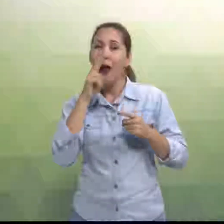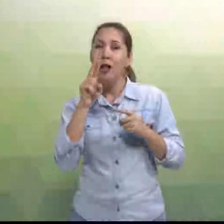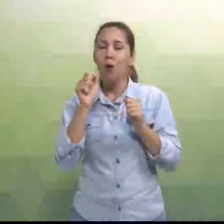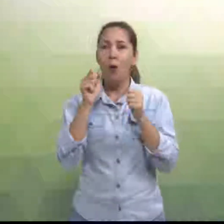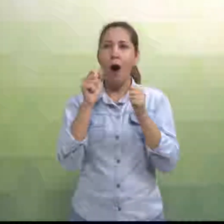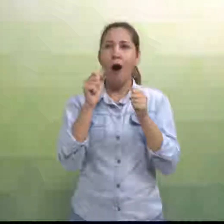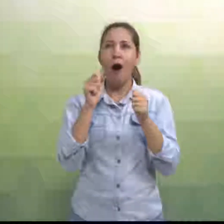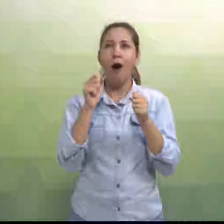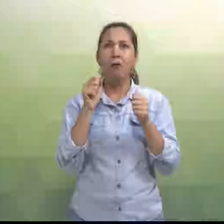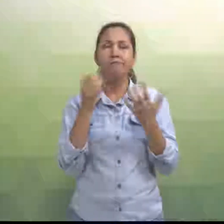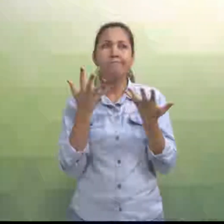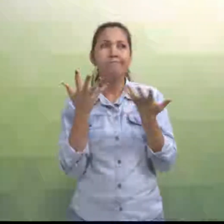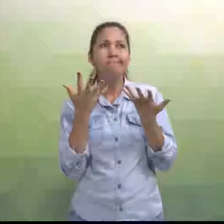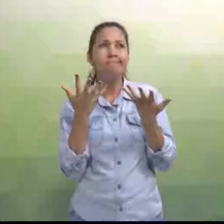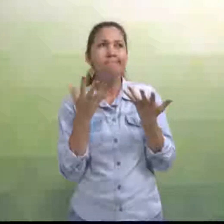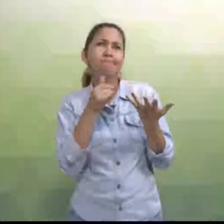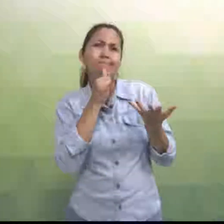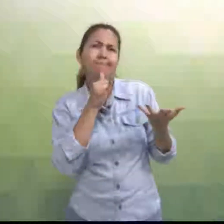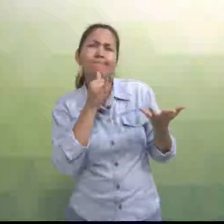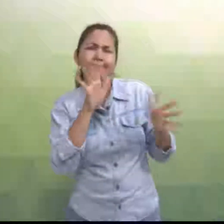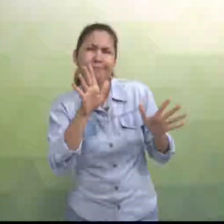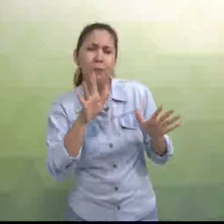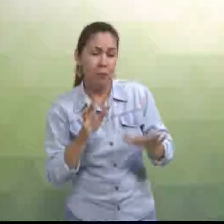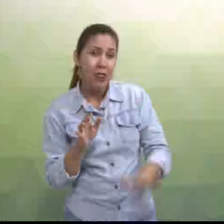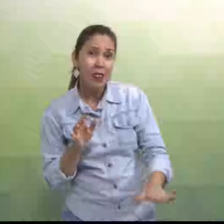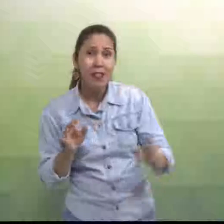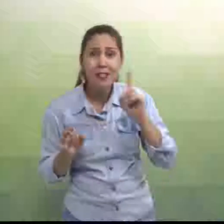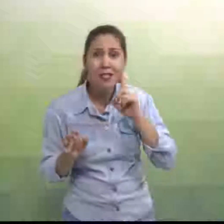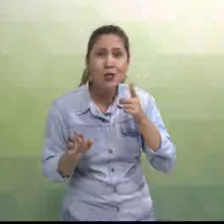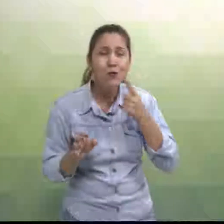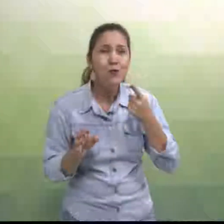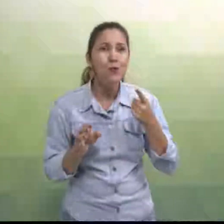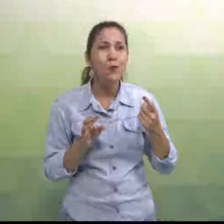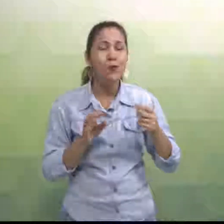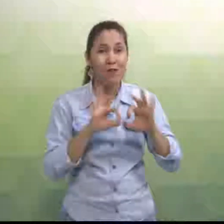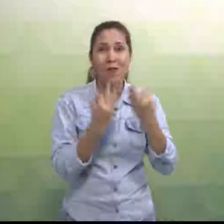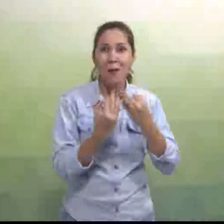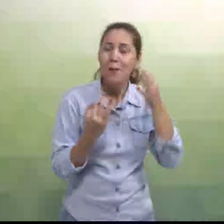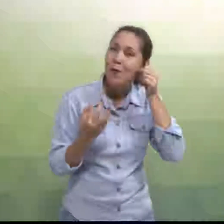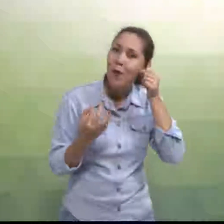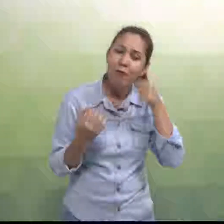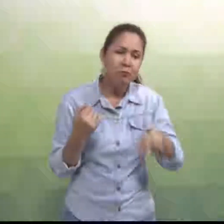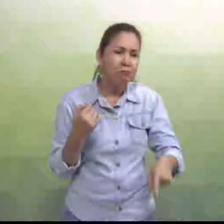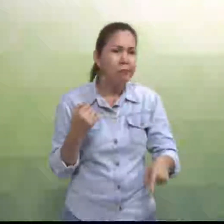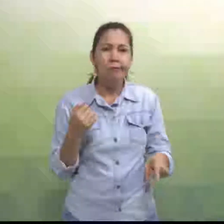surdo. Só um exemplo, a criança surda, de família ouvinte.